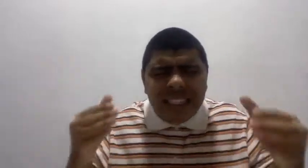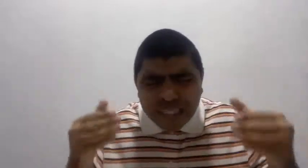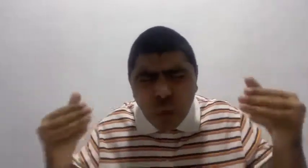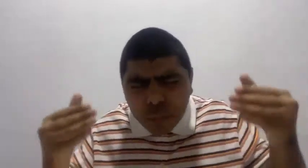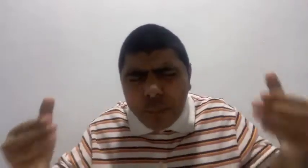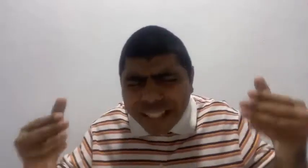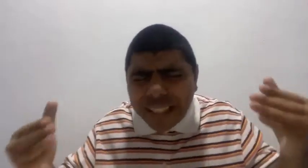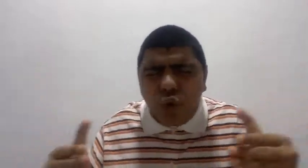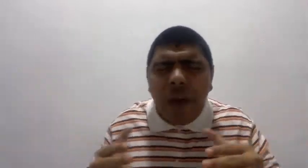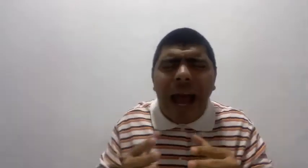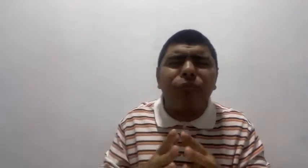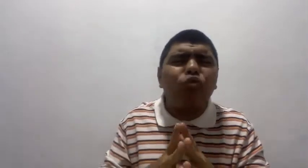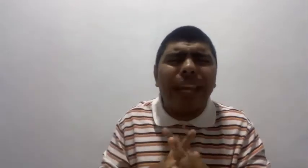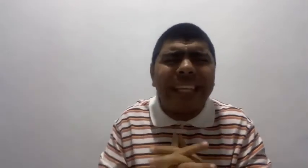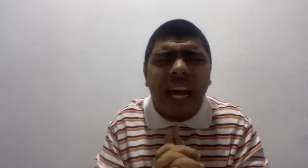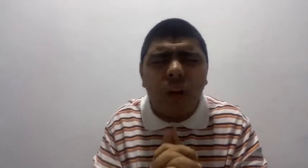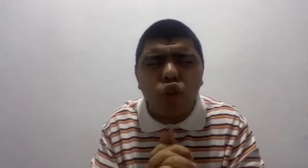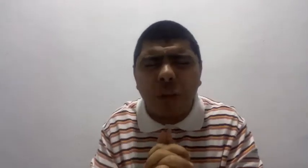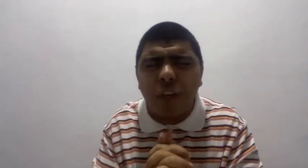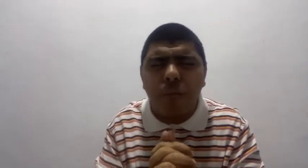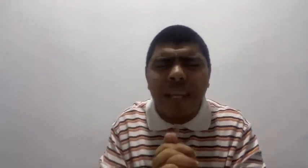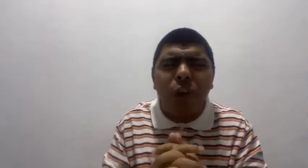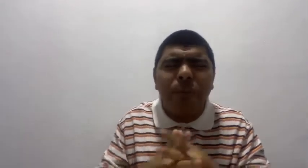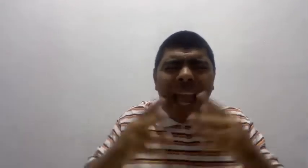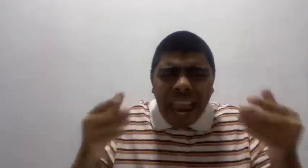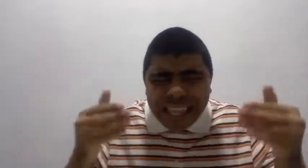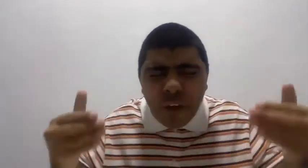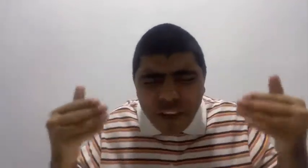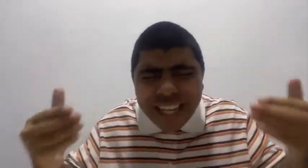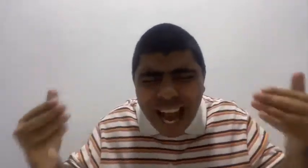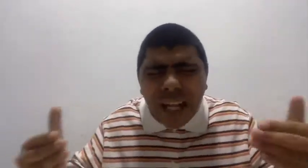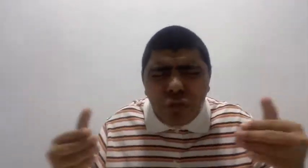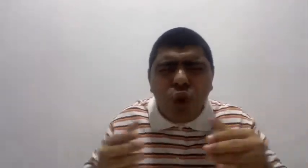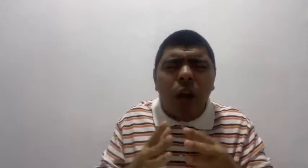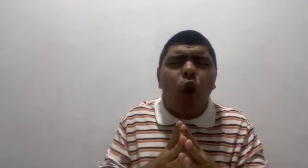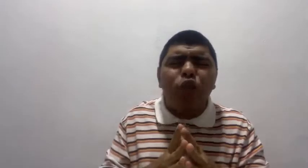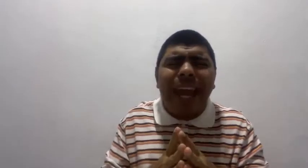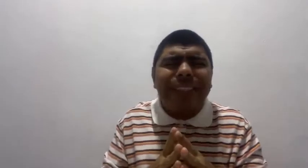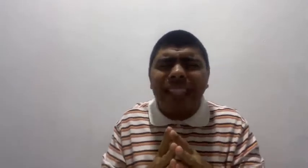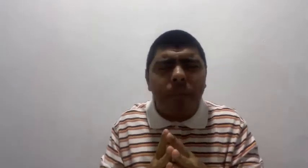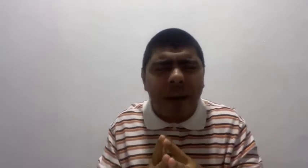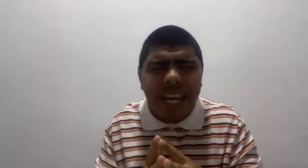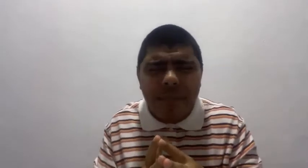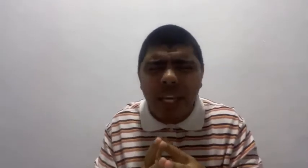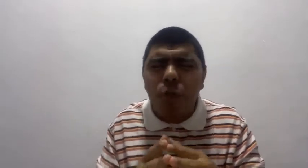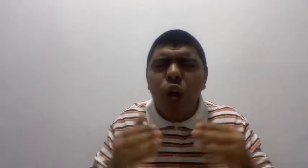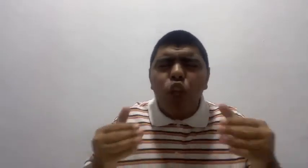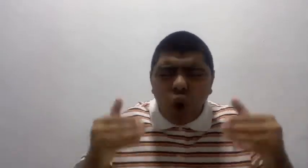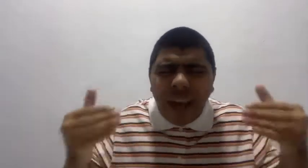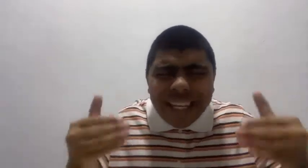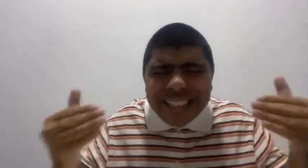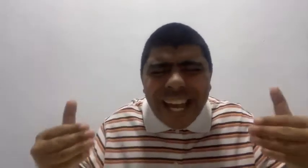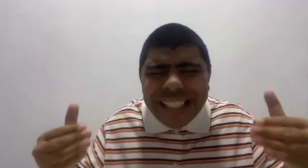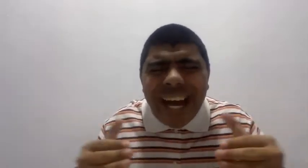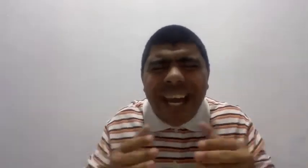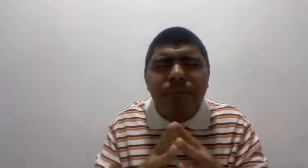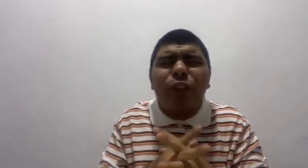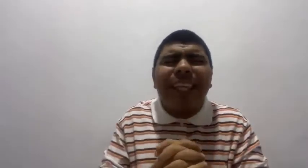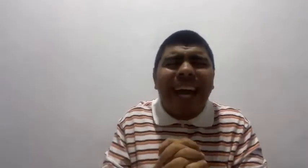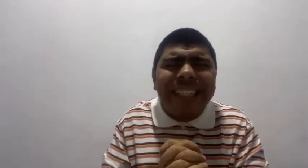tu Espíritu Santo en esta noche, Dios mío, edificando a los oyentes, Padre mío. Nos encargaremos de darte